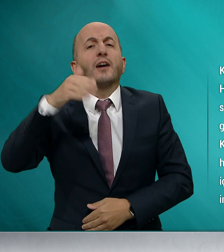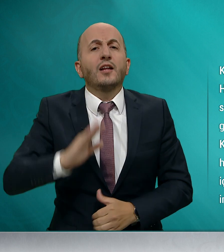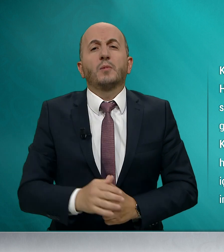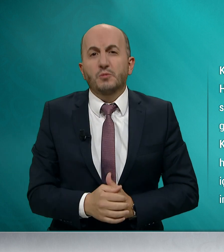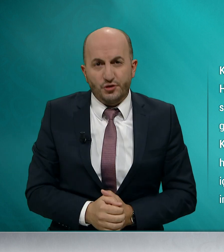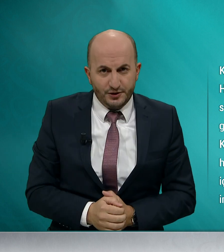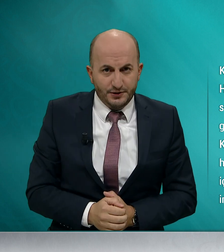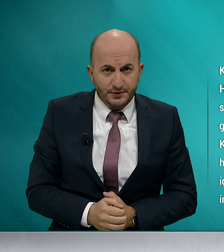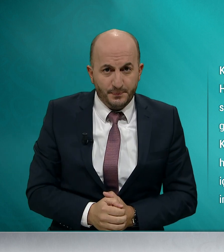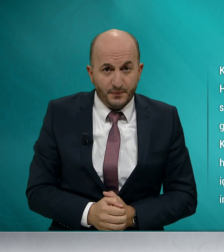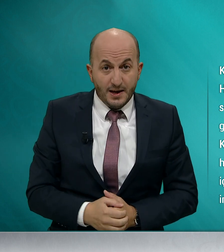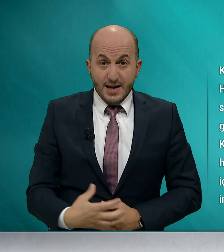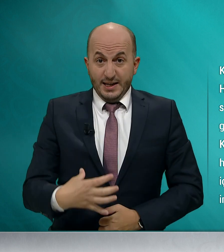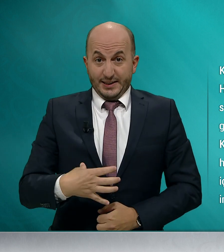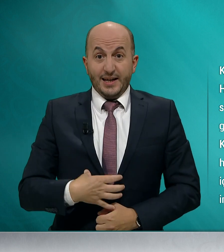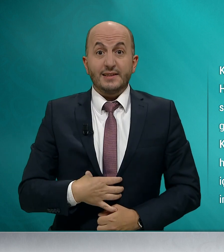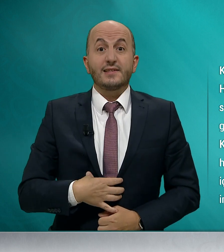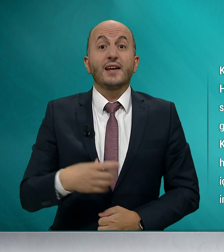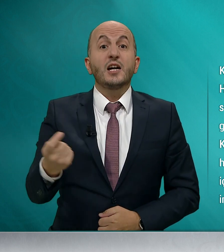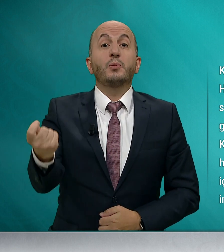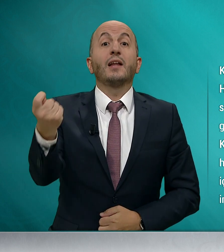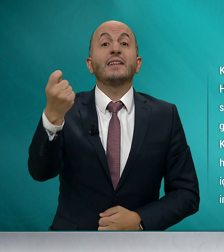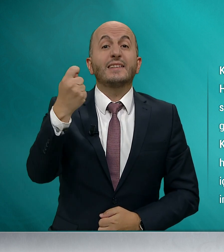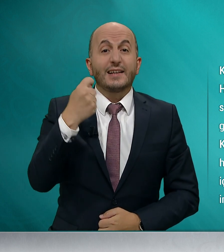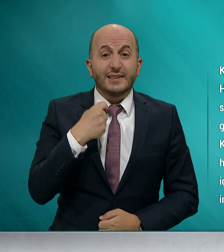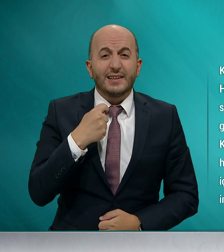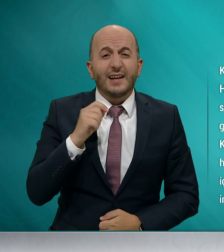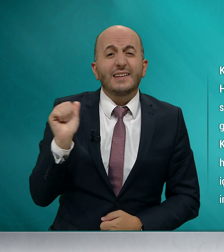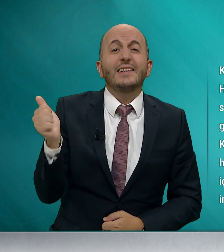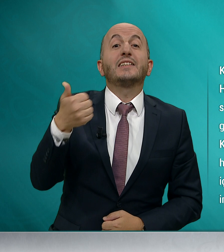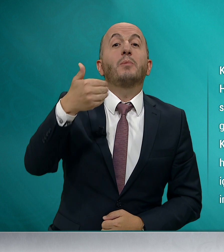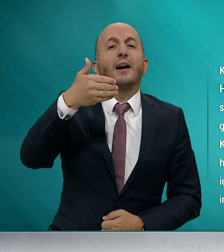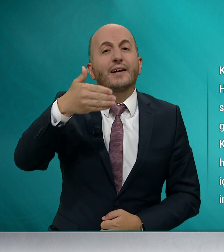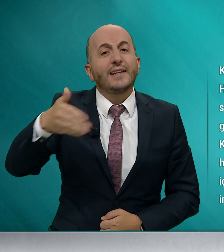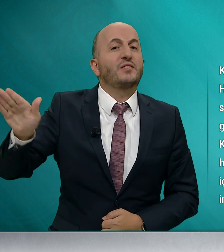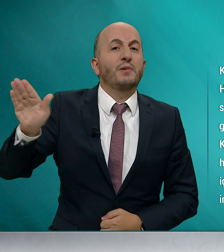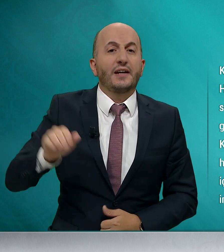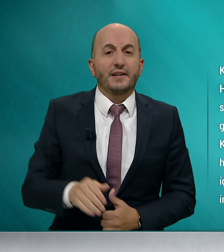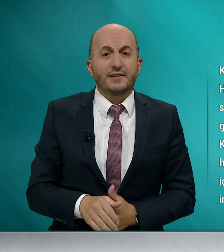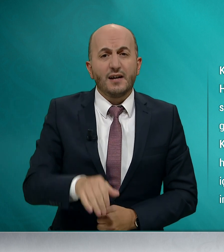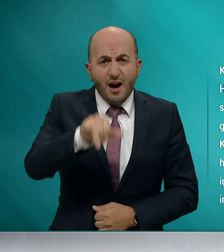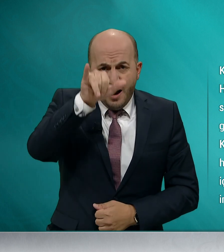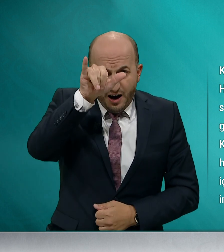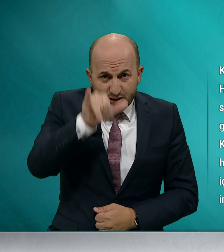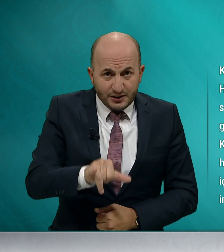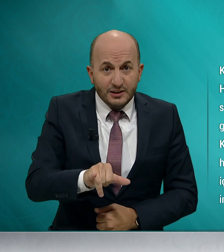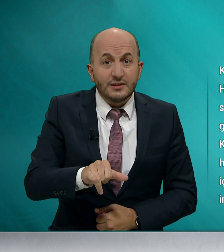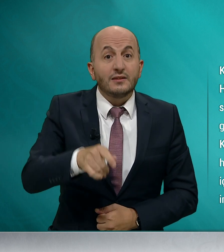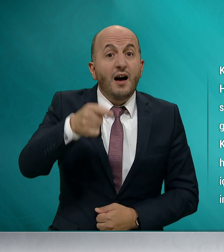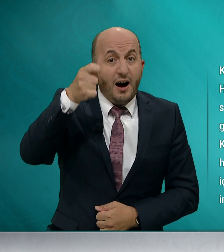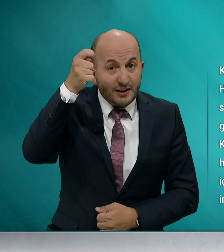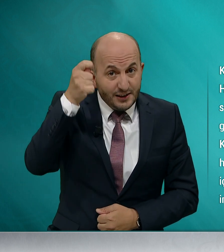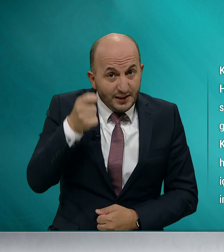seyirci kalmamıştır. Kendisine yapılan telkinlere itibar etmeyerek